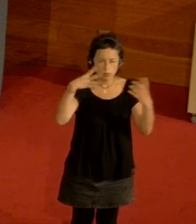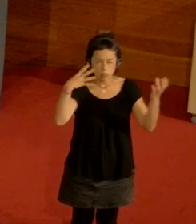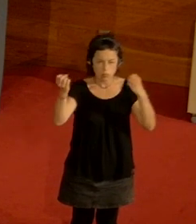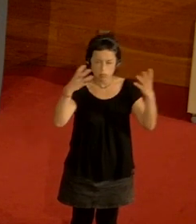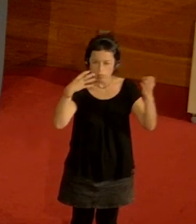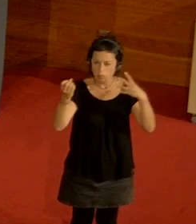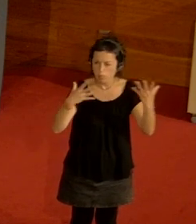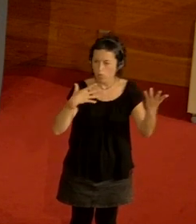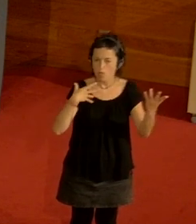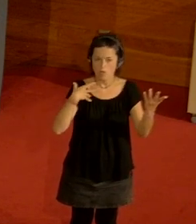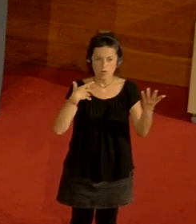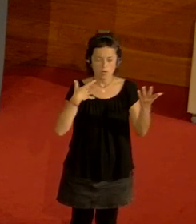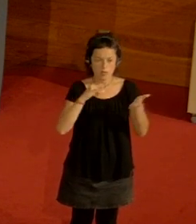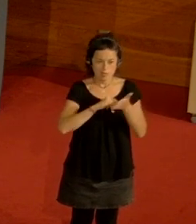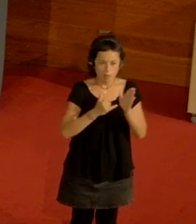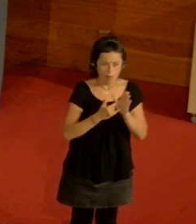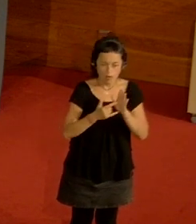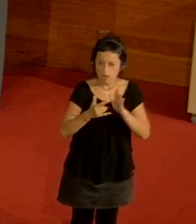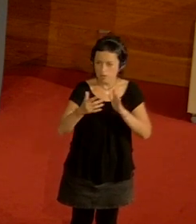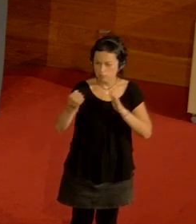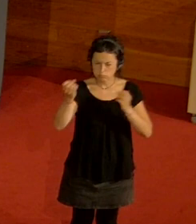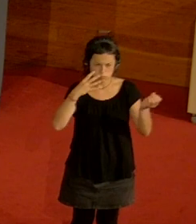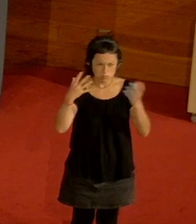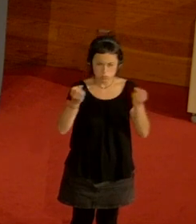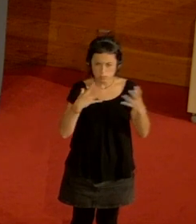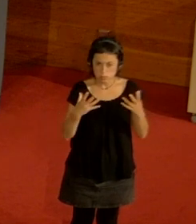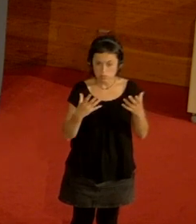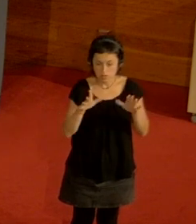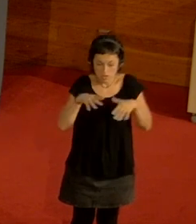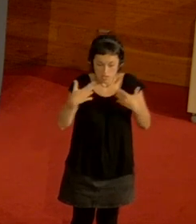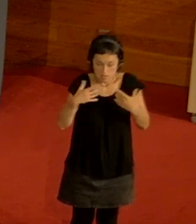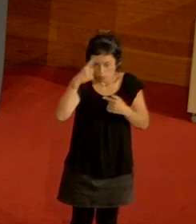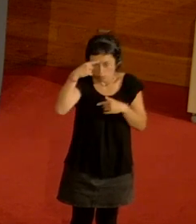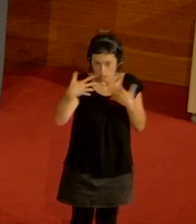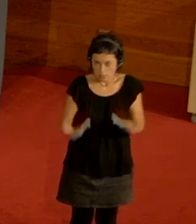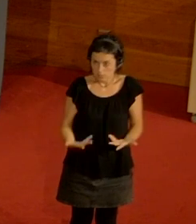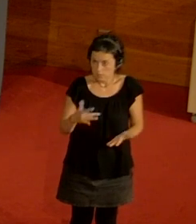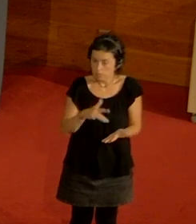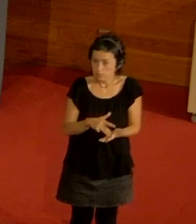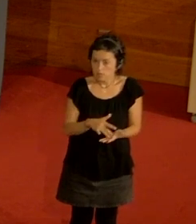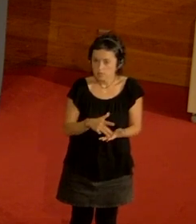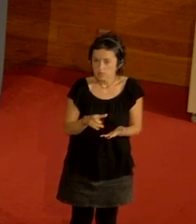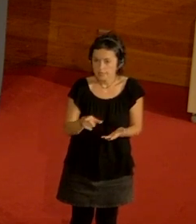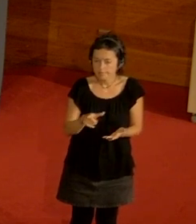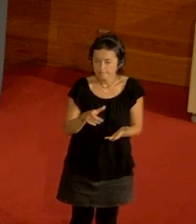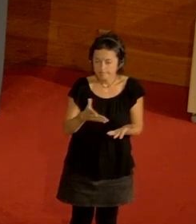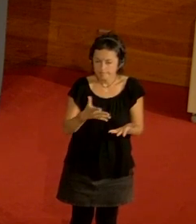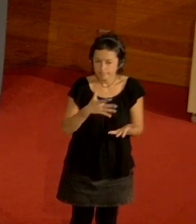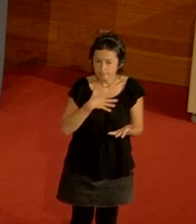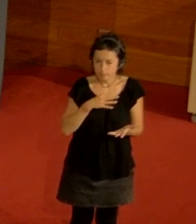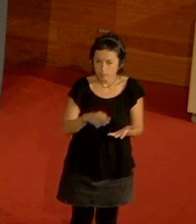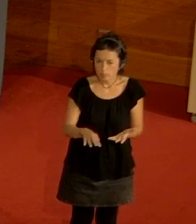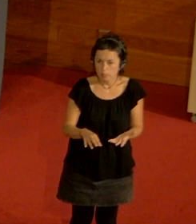exceso de bondades tecnológicas que nos encontramos en la cultura contemporánea puede dejar eh No suficientemente